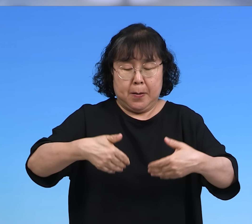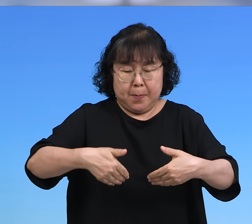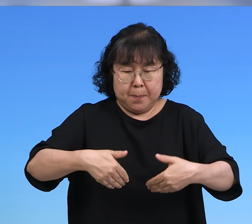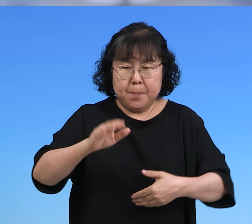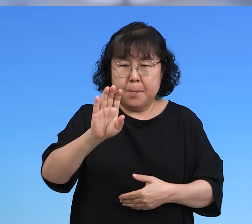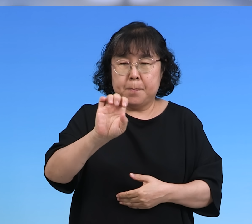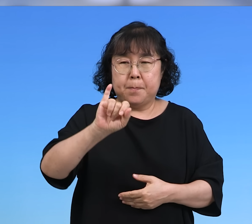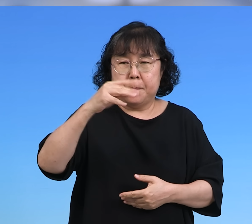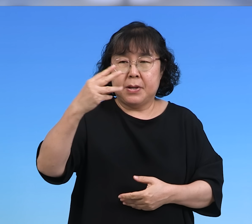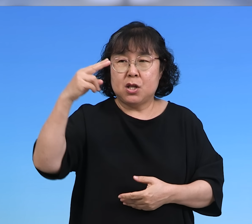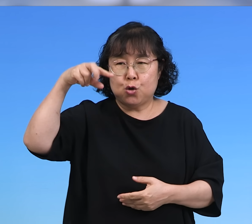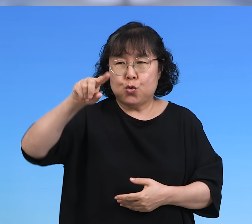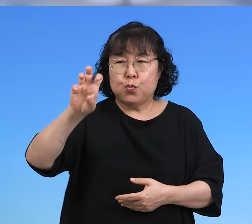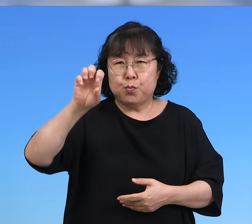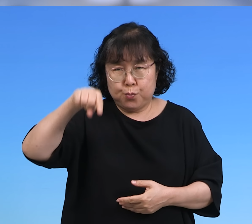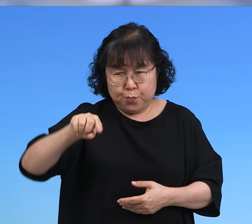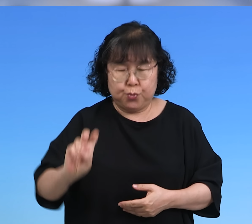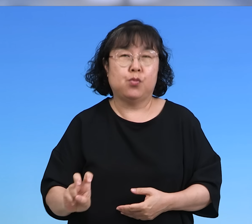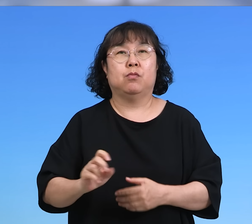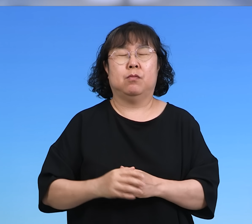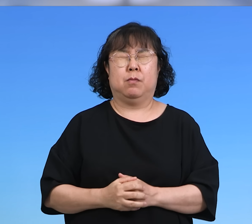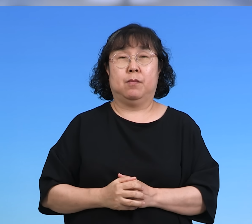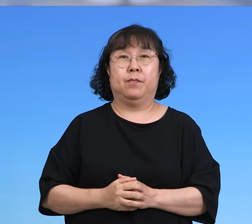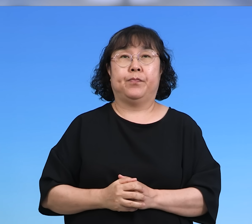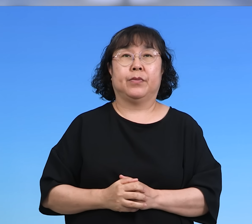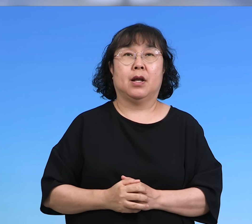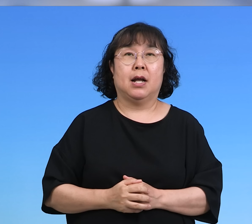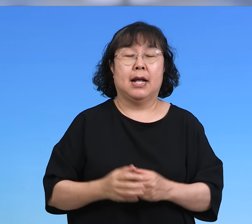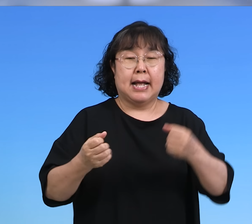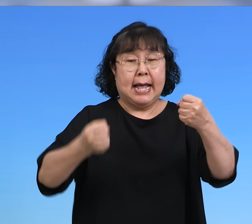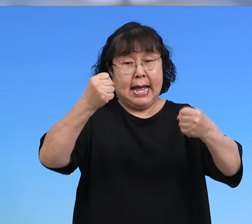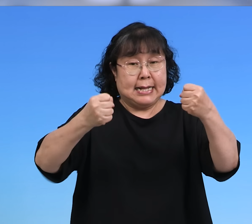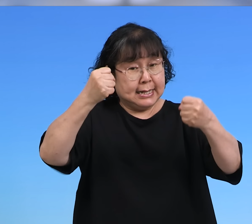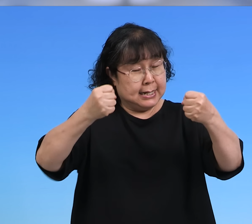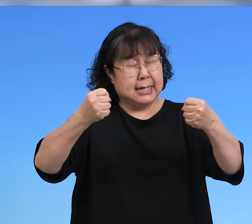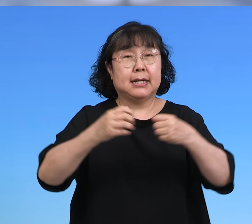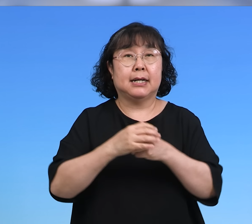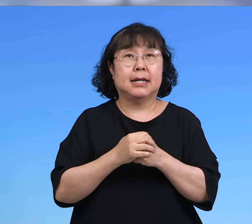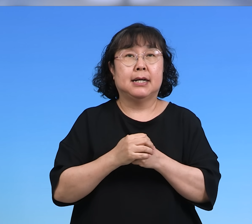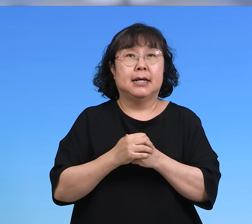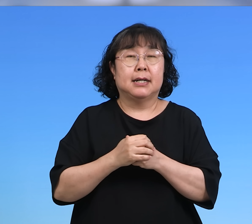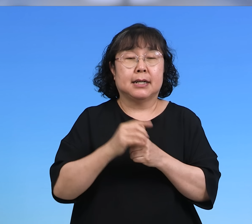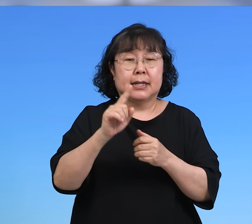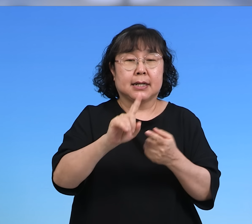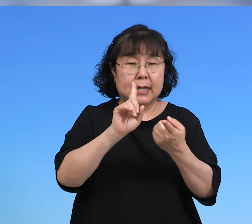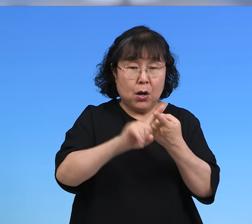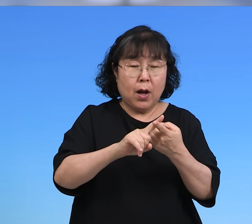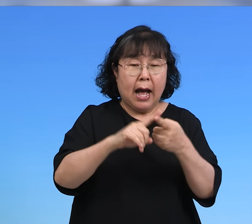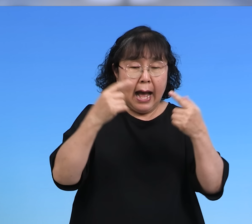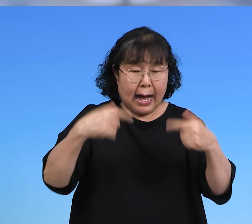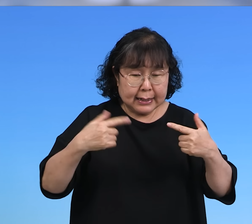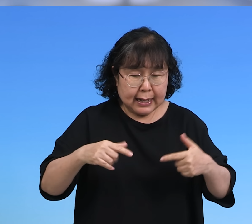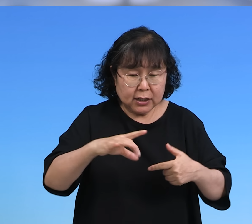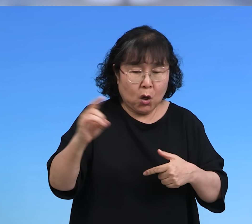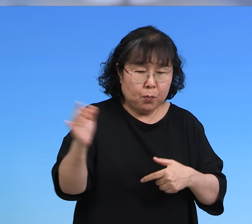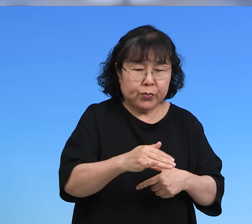더 분발해야 될 것 같아. 이 핸들은요, 옵션이 아니라 그냥 장착되어 있는